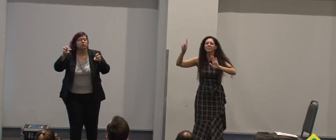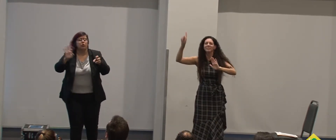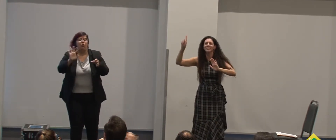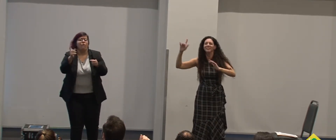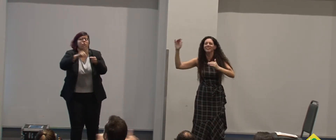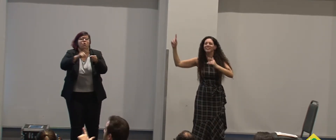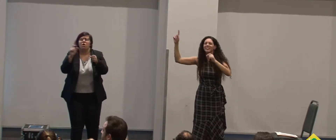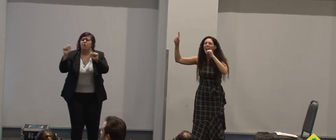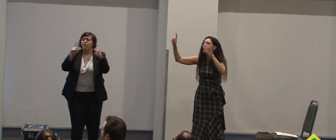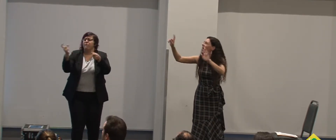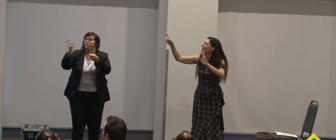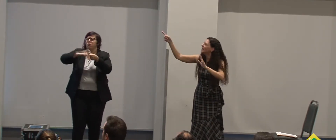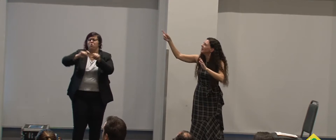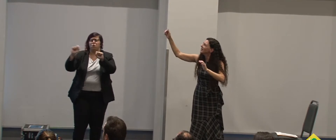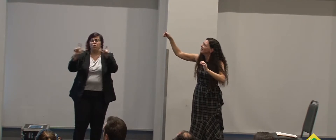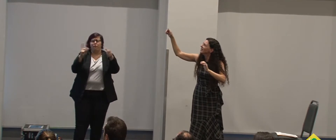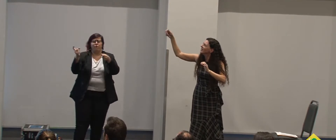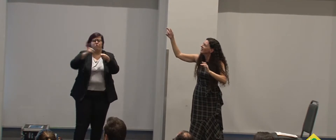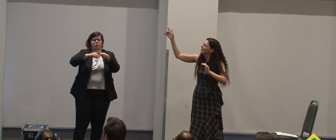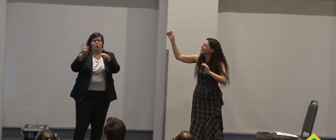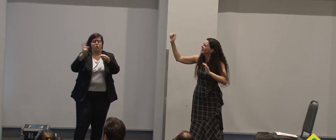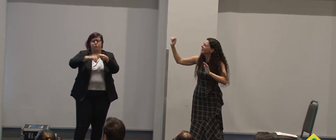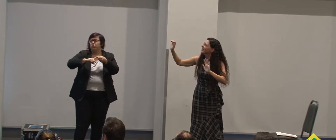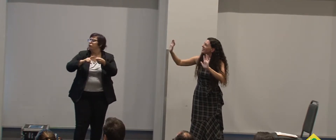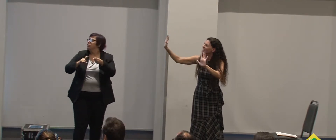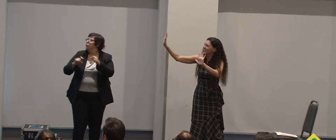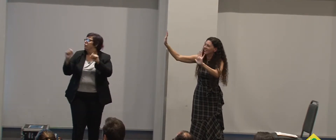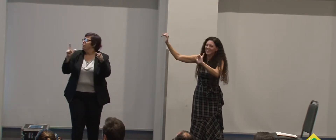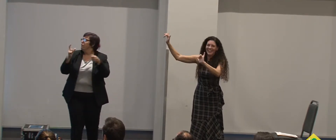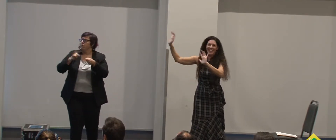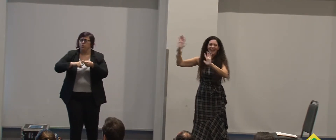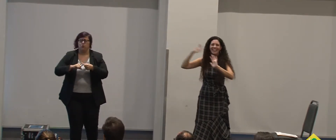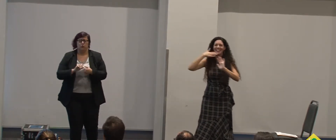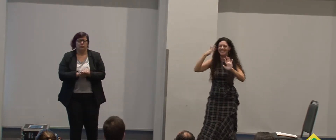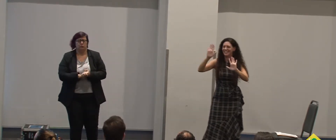E o tema da minha palestra... Volta, por favor. Por favor.